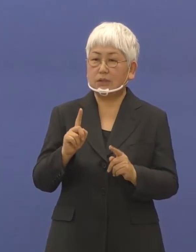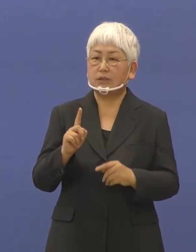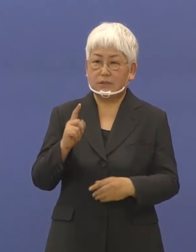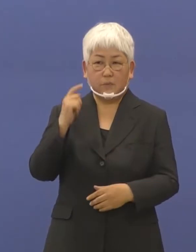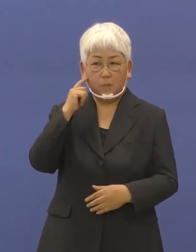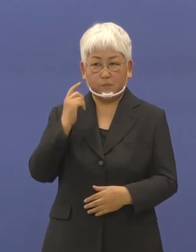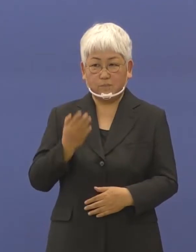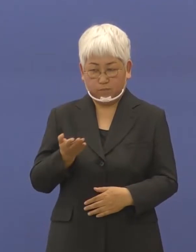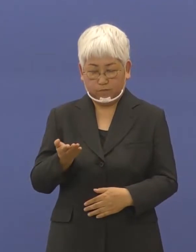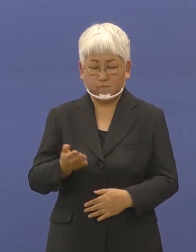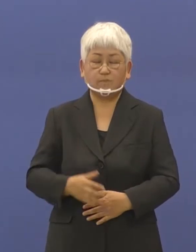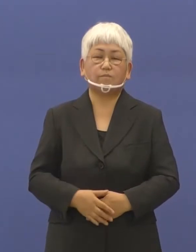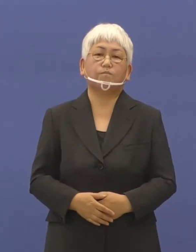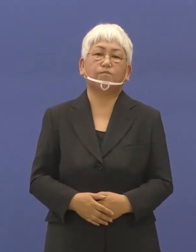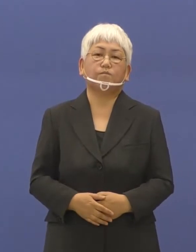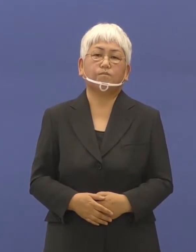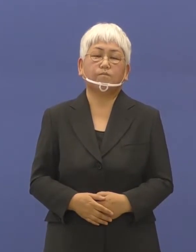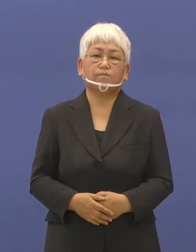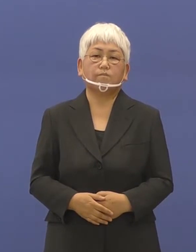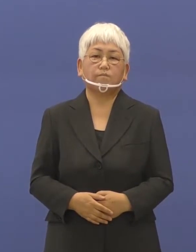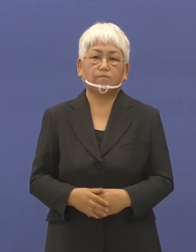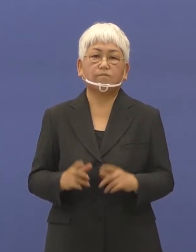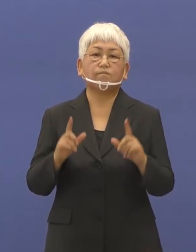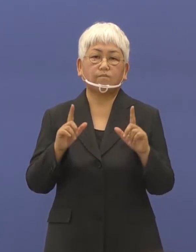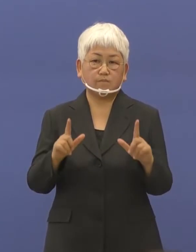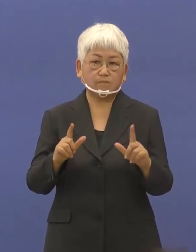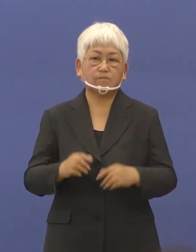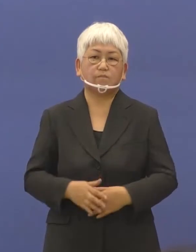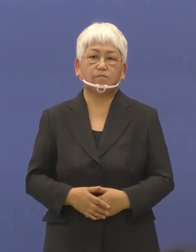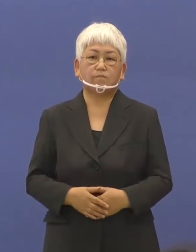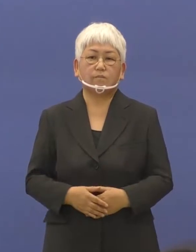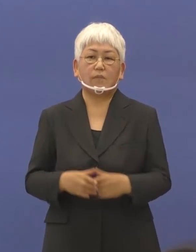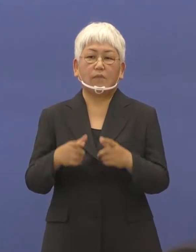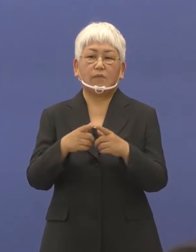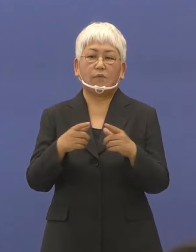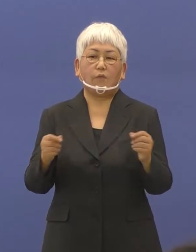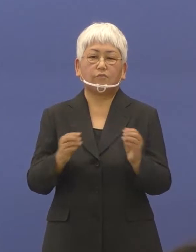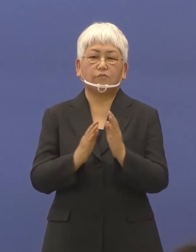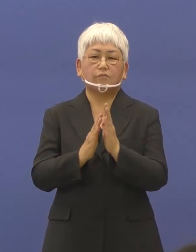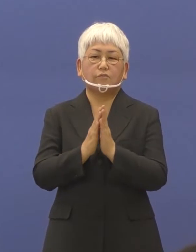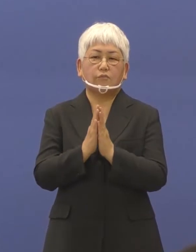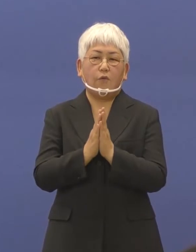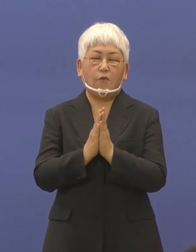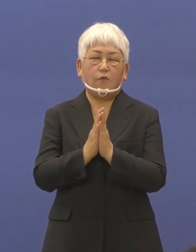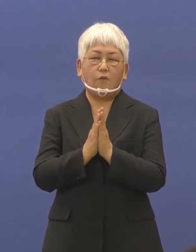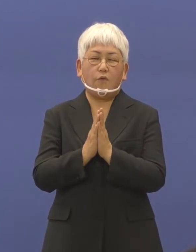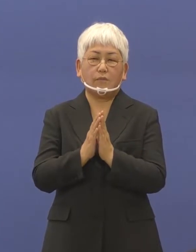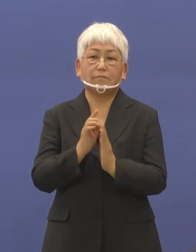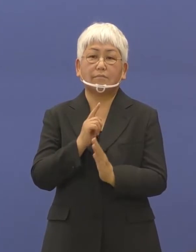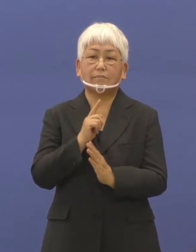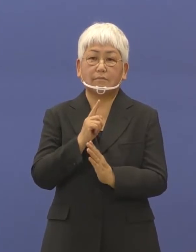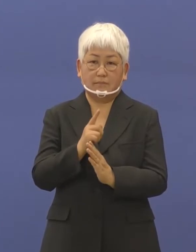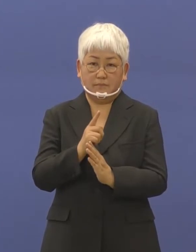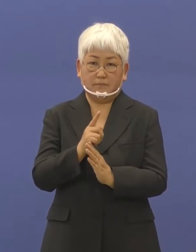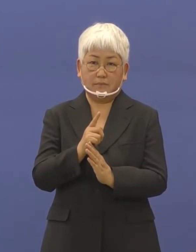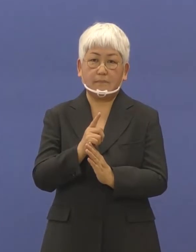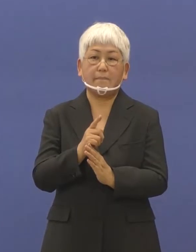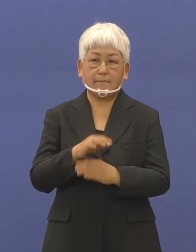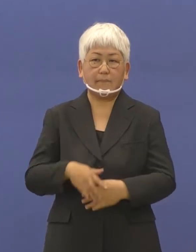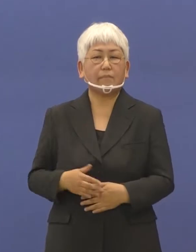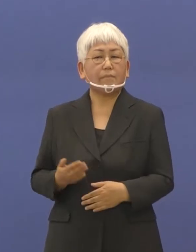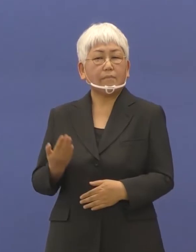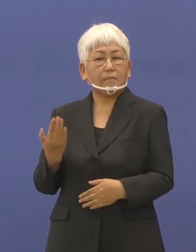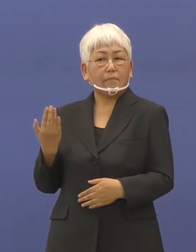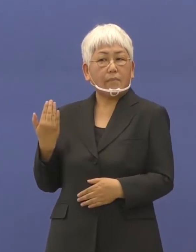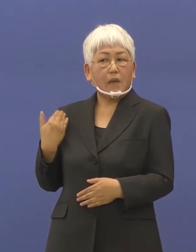ね、一方ではいわゆる国葬、いわゆる国葬ということで、過去さま